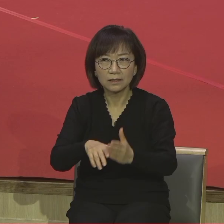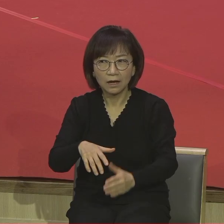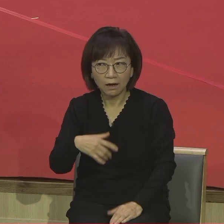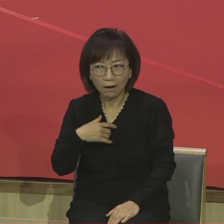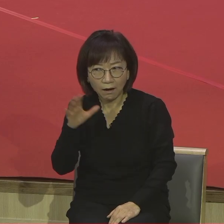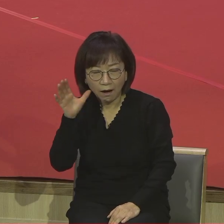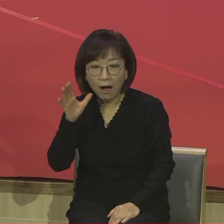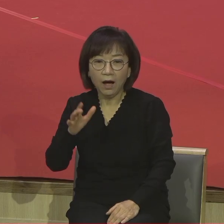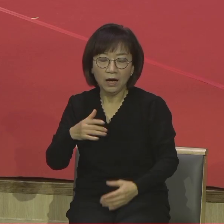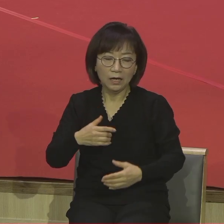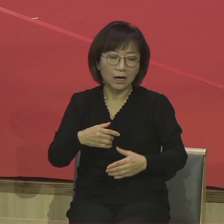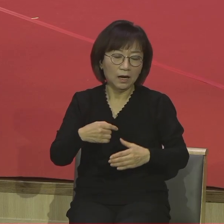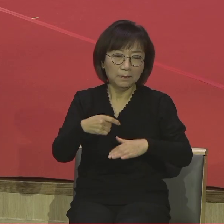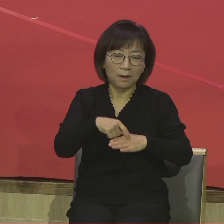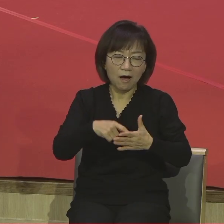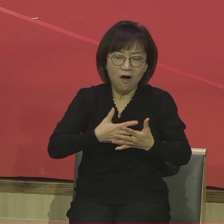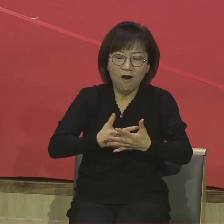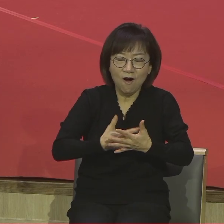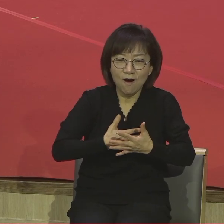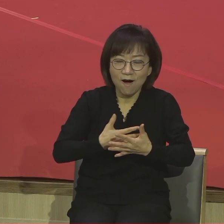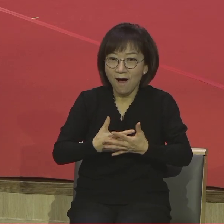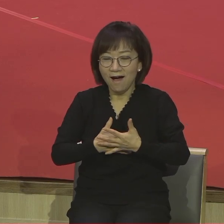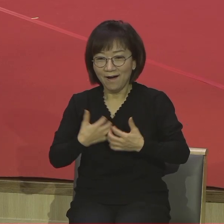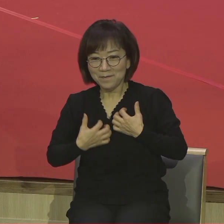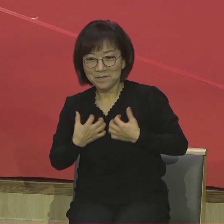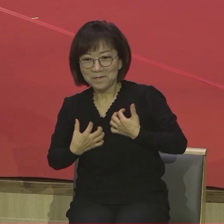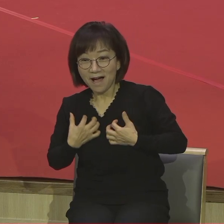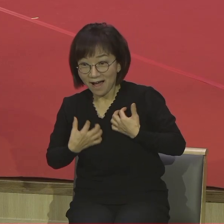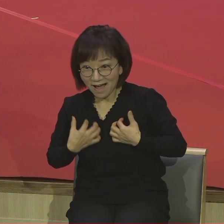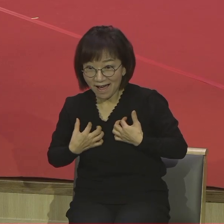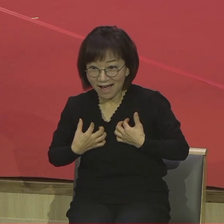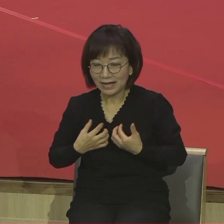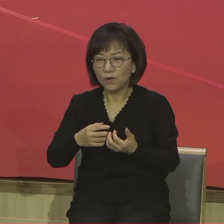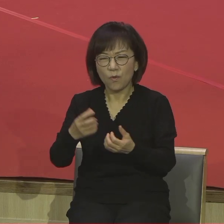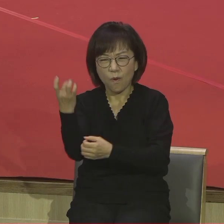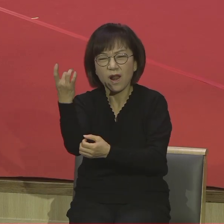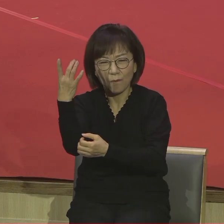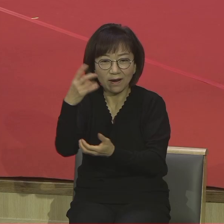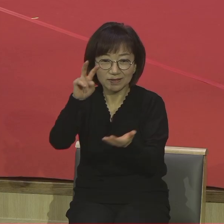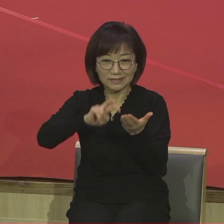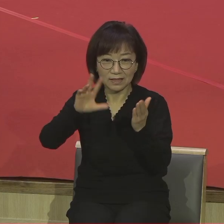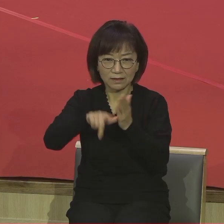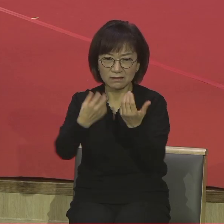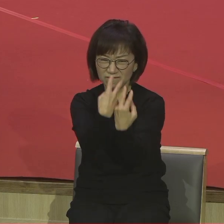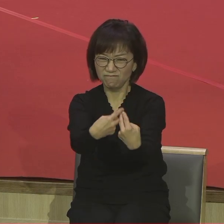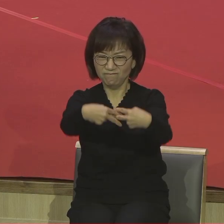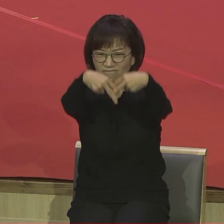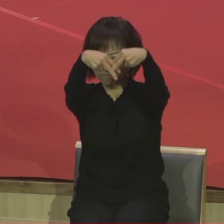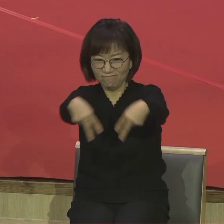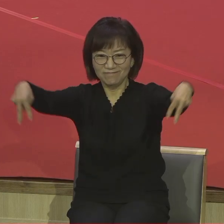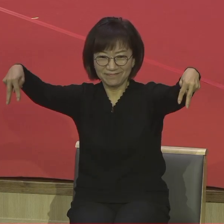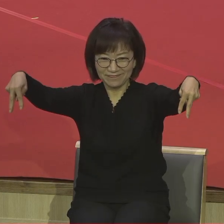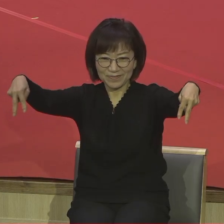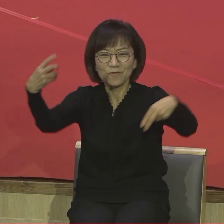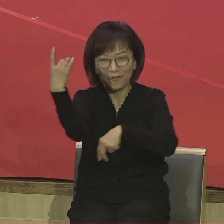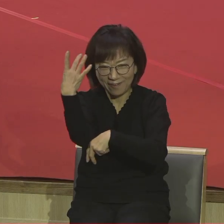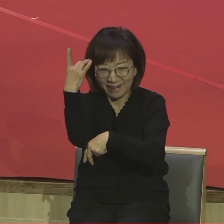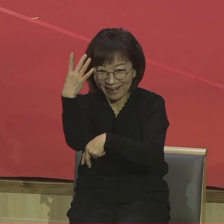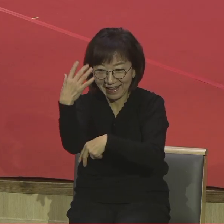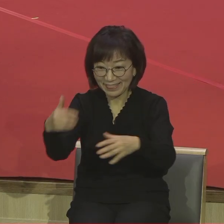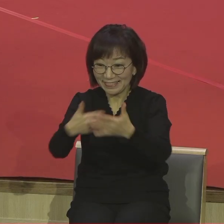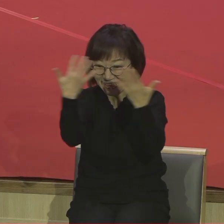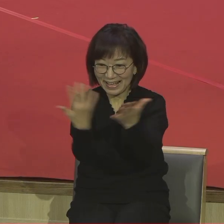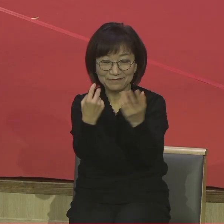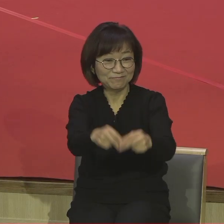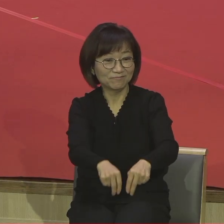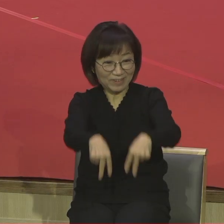때마다 영혼이 뛰고 이 찬양을 할 때는 다 올렸다 일어나서 하나님을 찬양해야 되는데